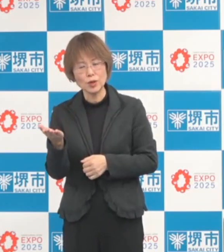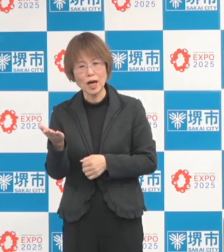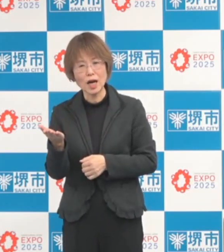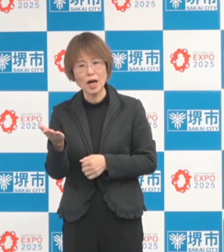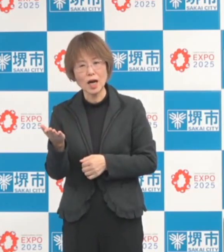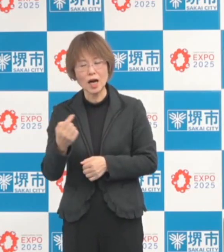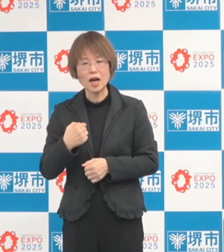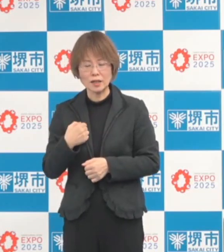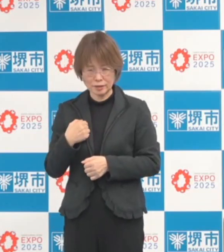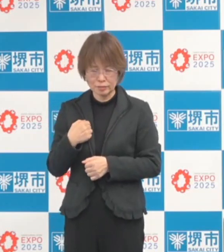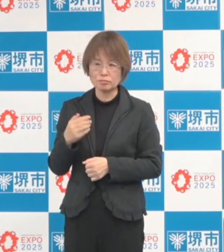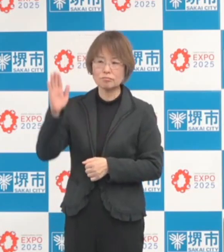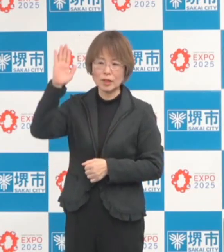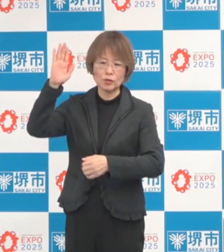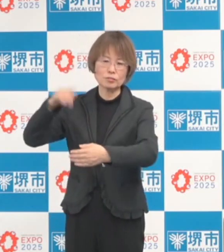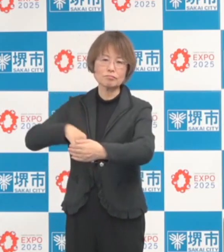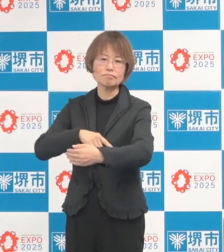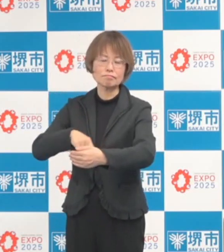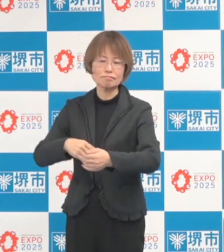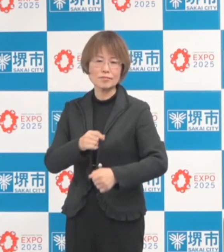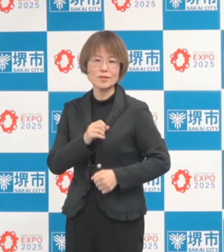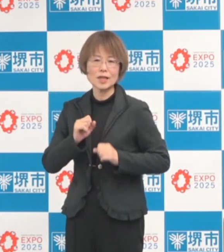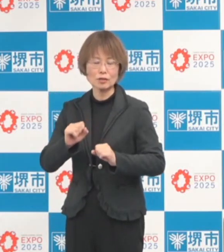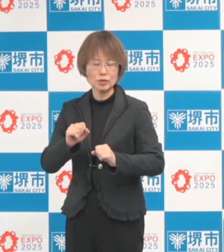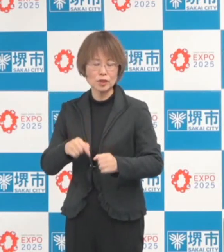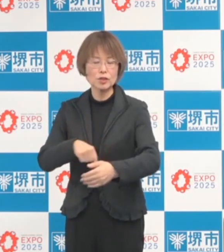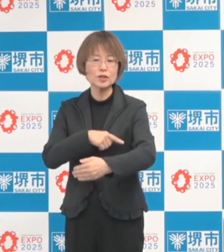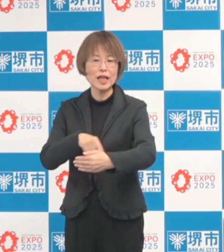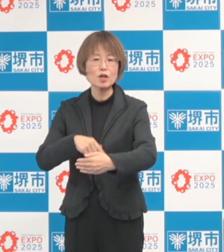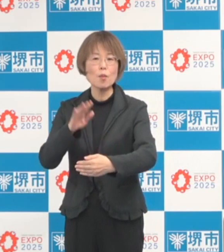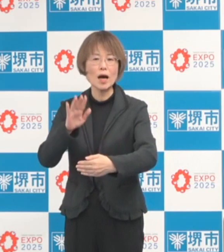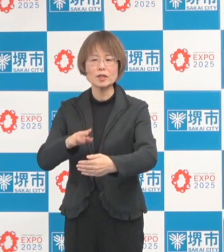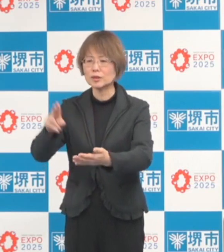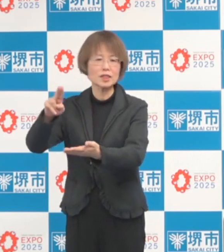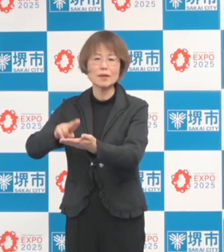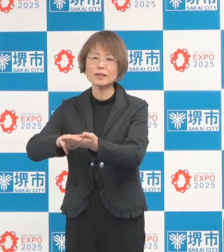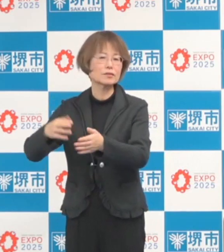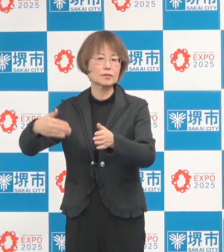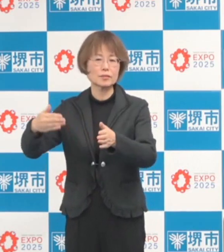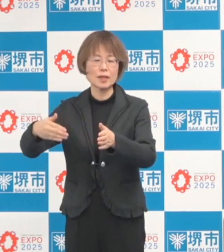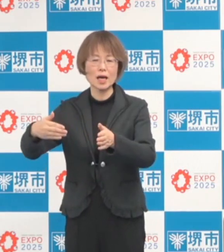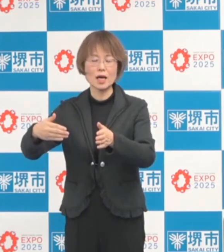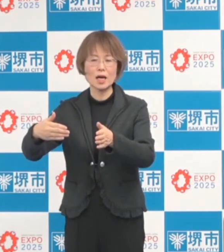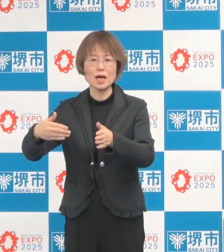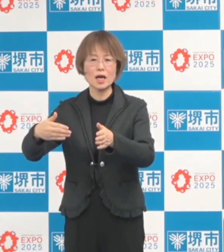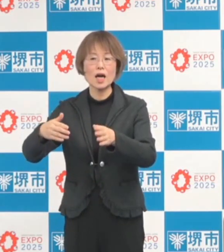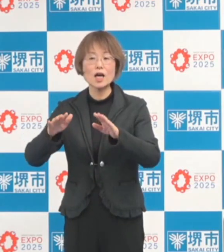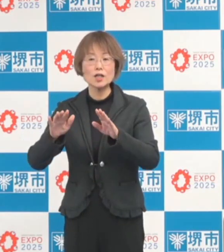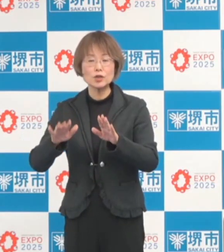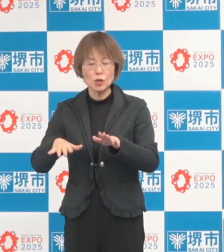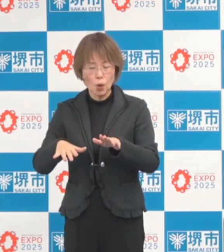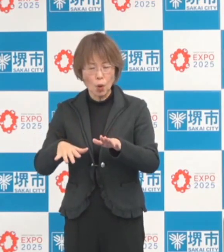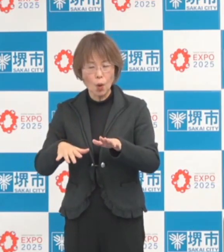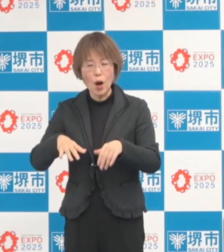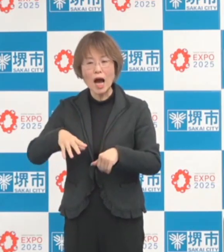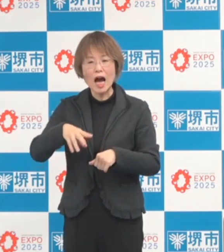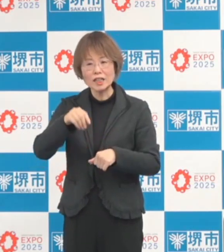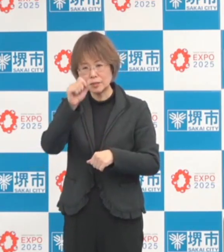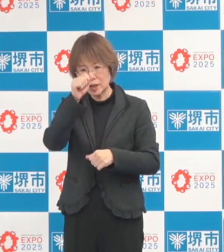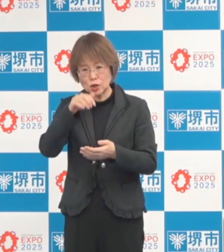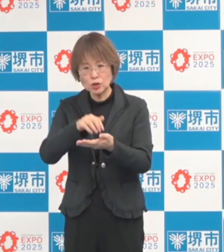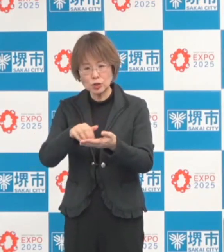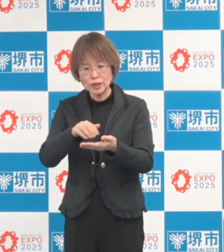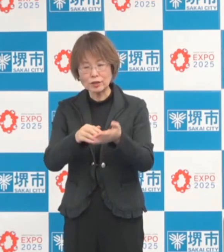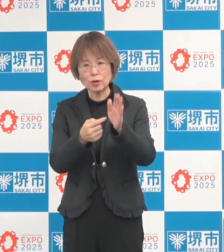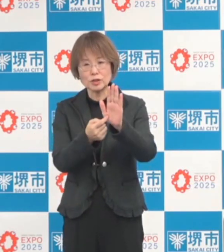からも手を挙げている内容もありますが、具体的にそれが定まっているわけではありません。ですので今日当初予算としてお示しをしており